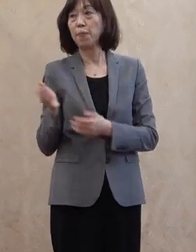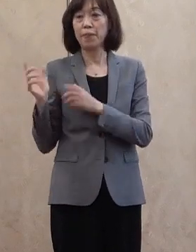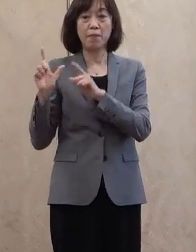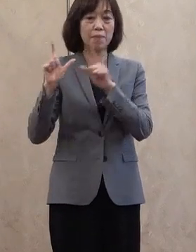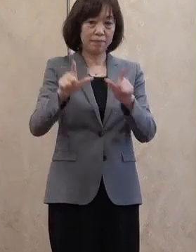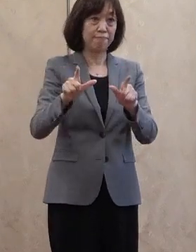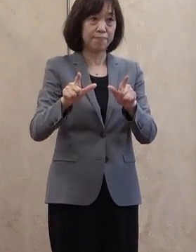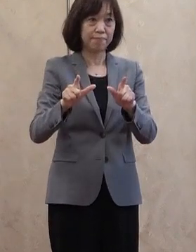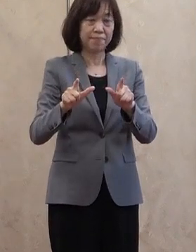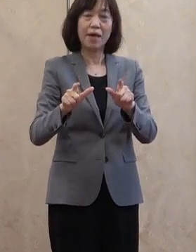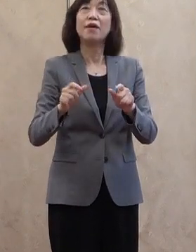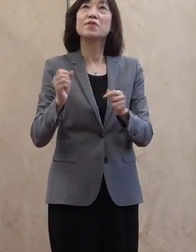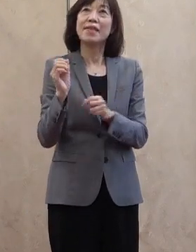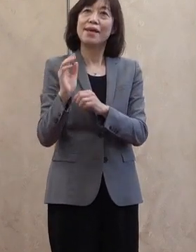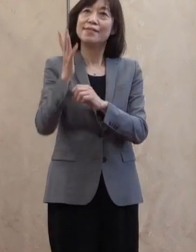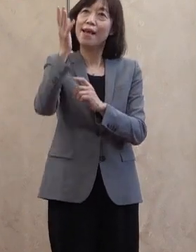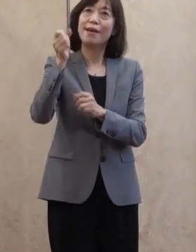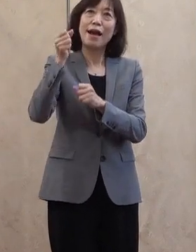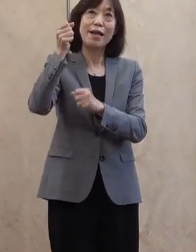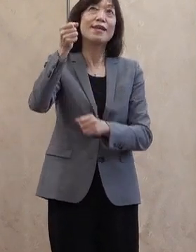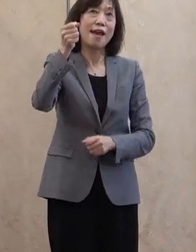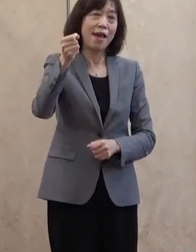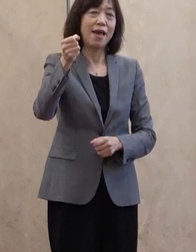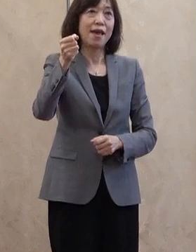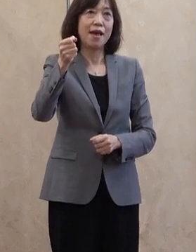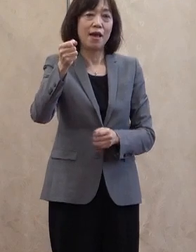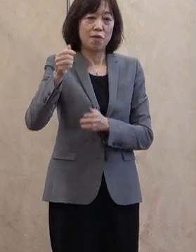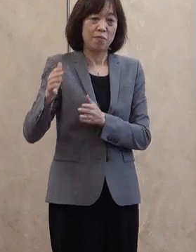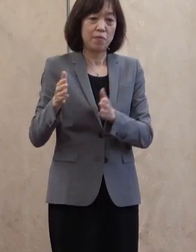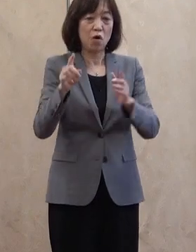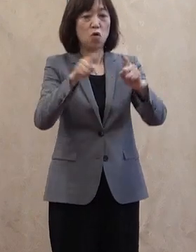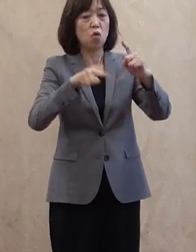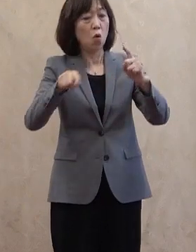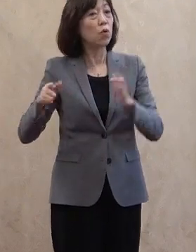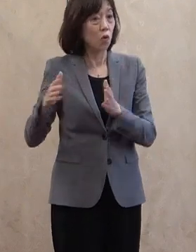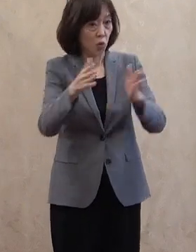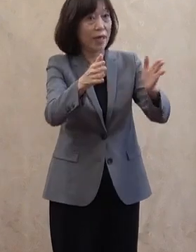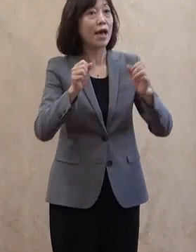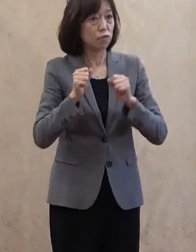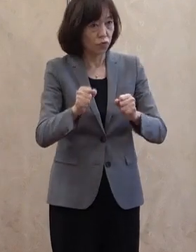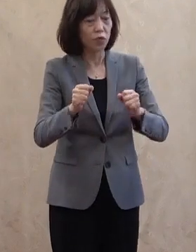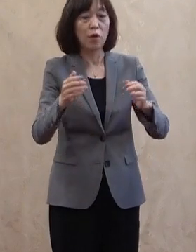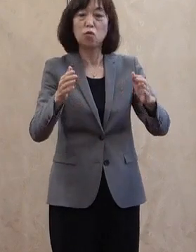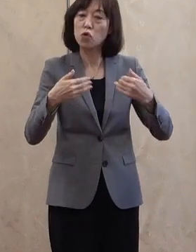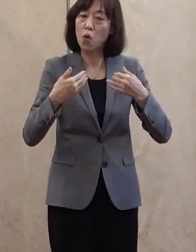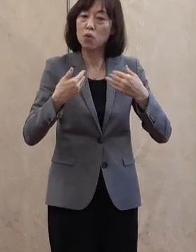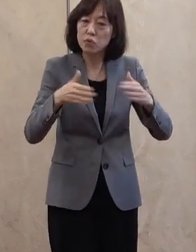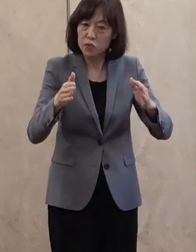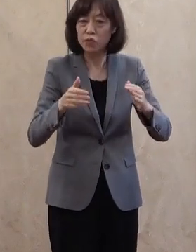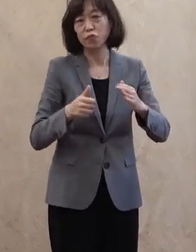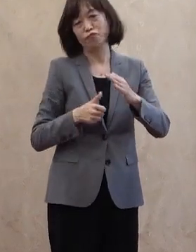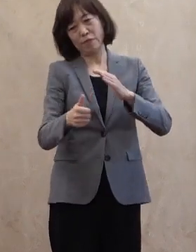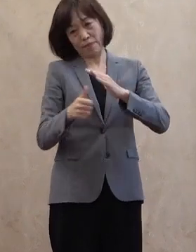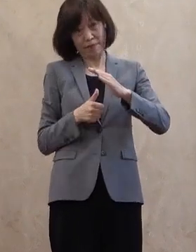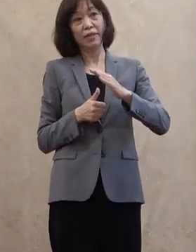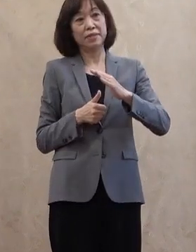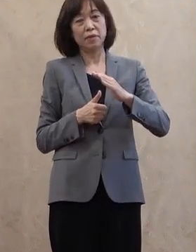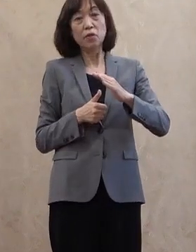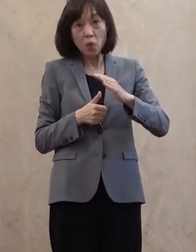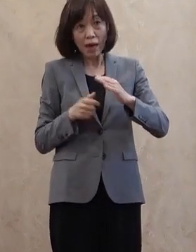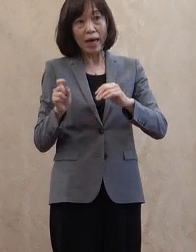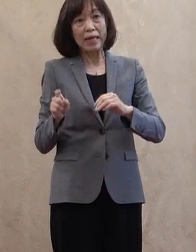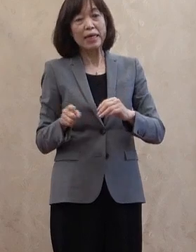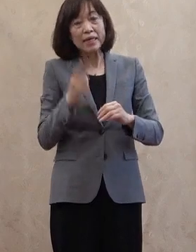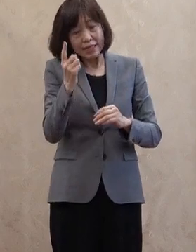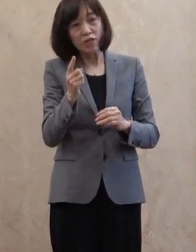聖火リレーの基準として、行動で聖火リレーをする場合の基準として、不要不急の外出の自粛をしている場合、あるいは緊急事態宣言が出ている